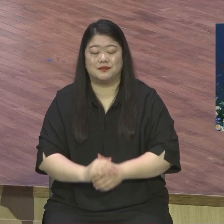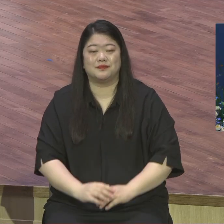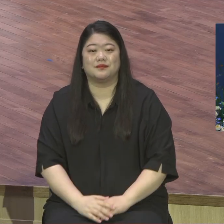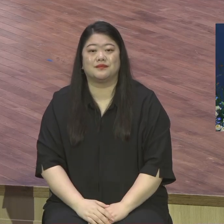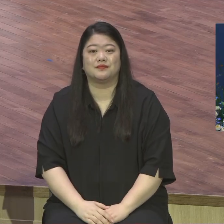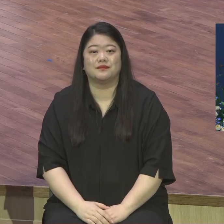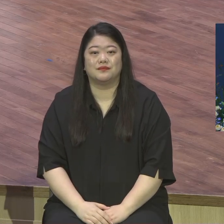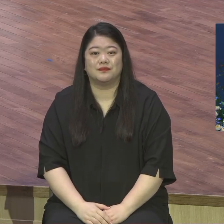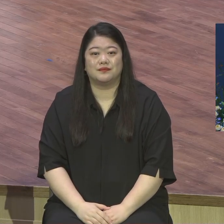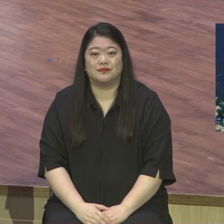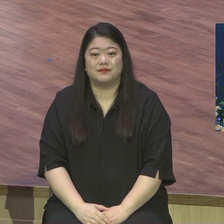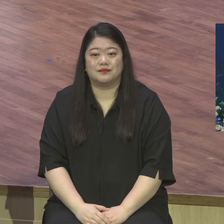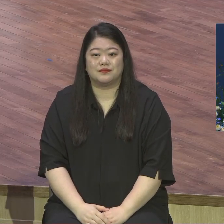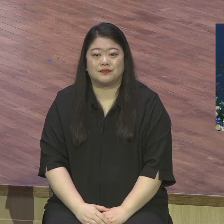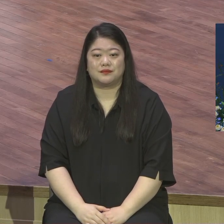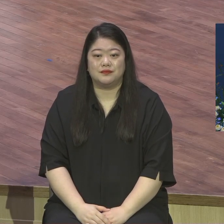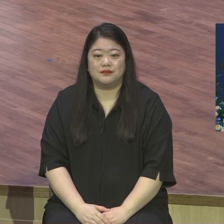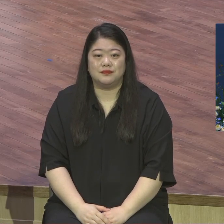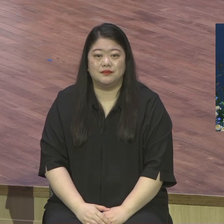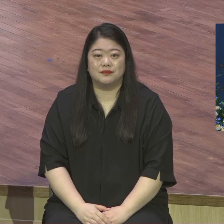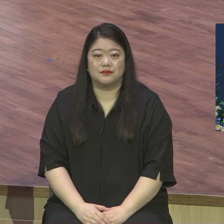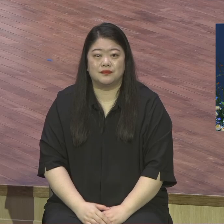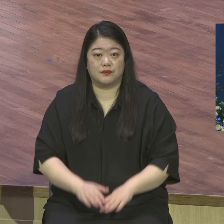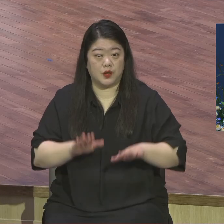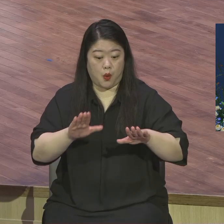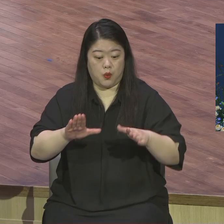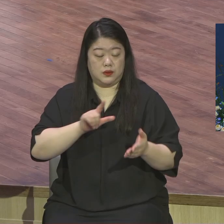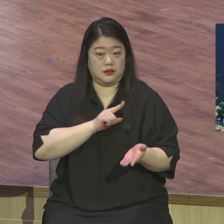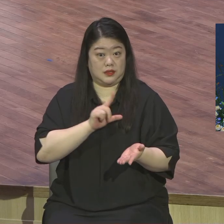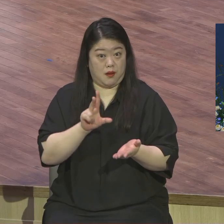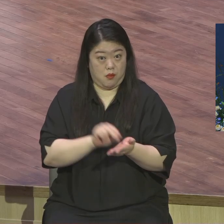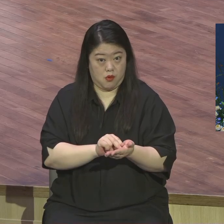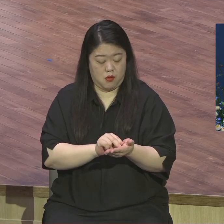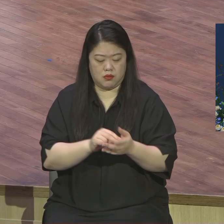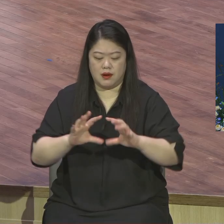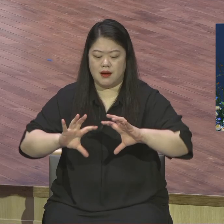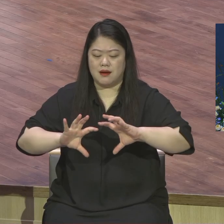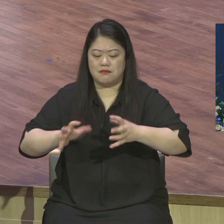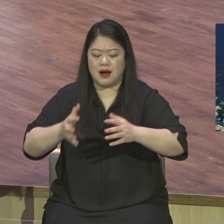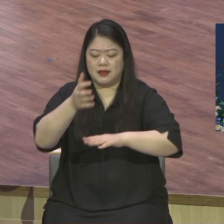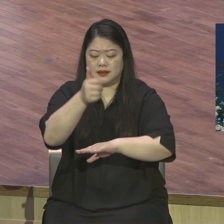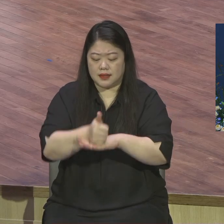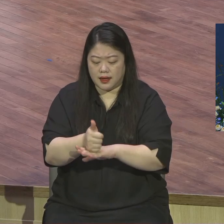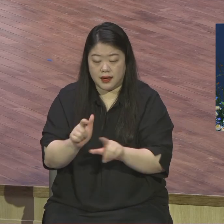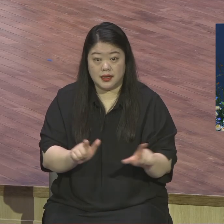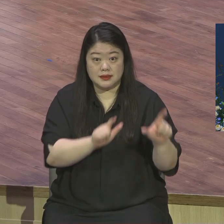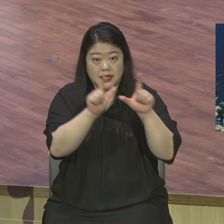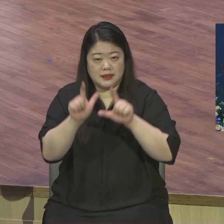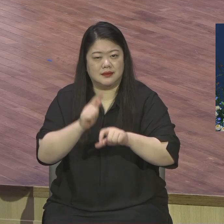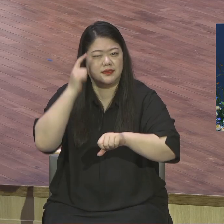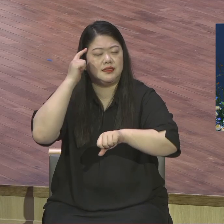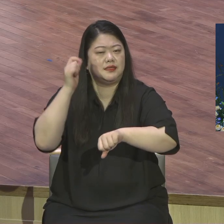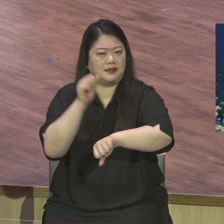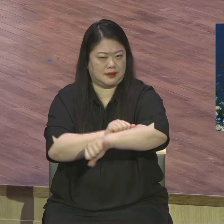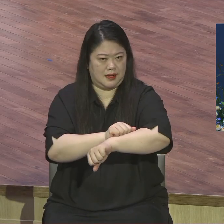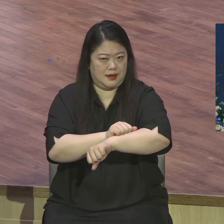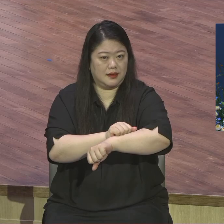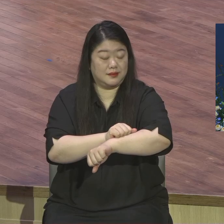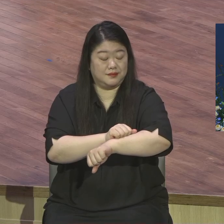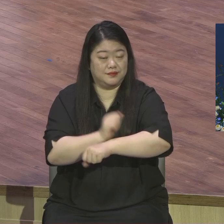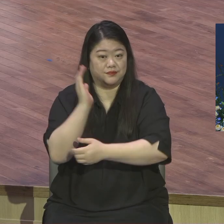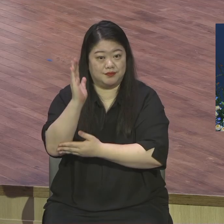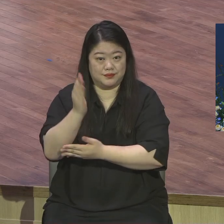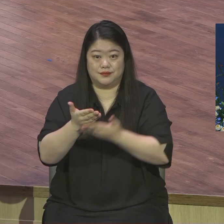이 그들의 말씀 가지고 말세를 사는 지혜라는 제목으로 말씀을 드립니다. 우리나라 사람들이